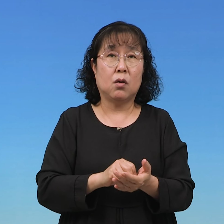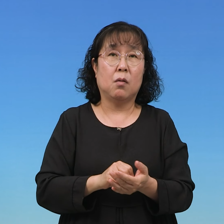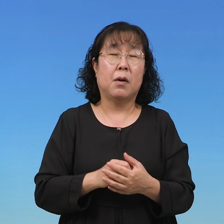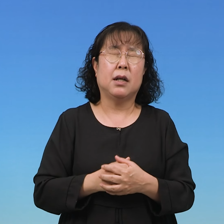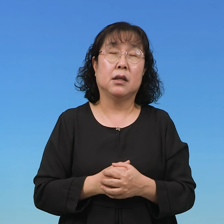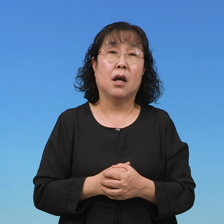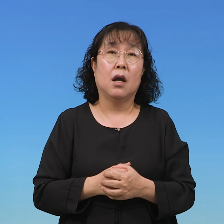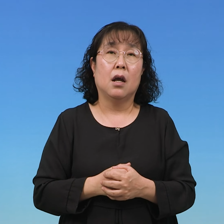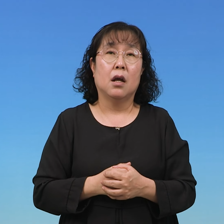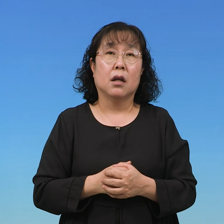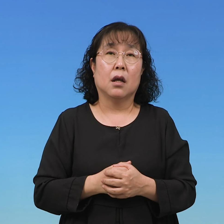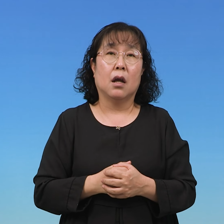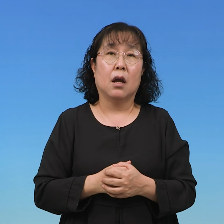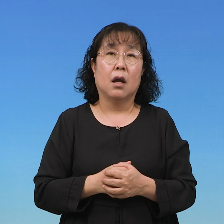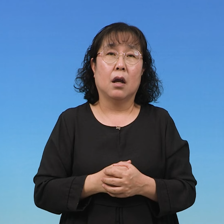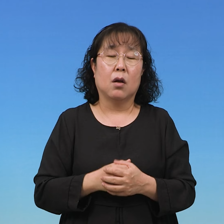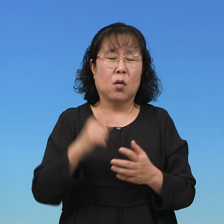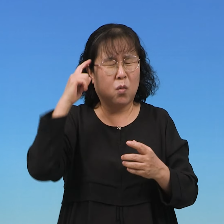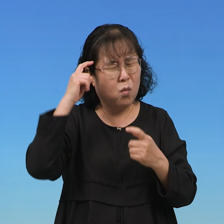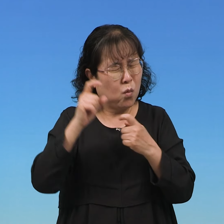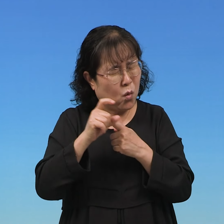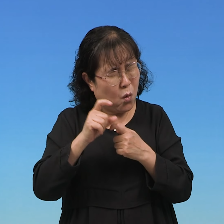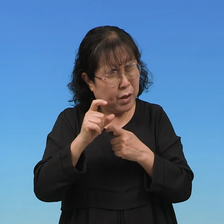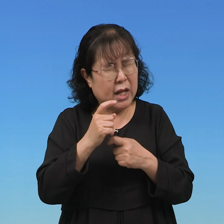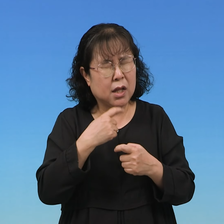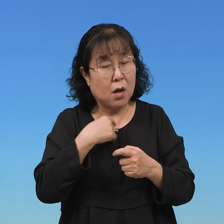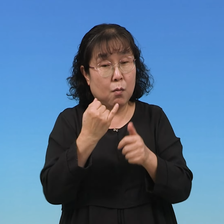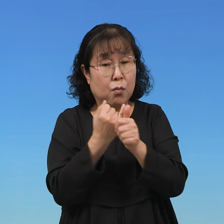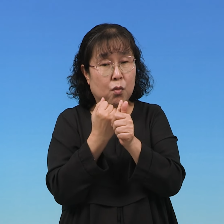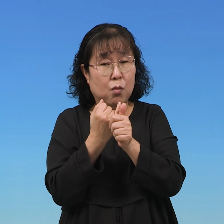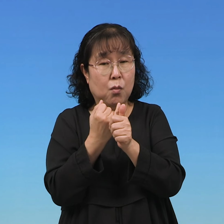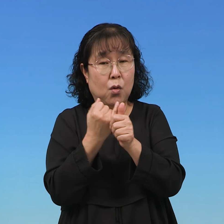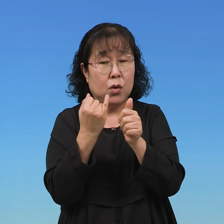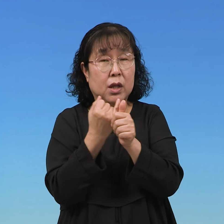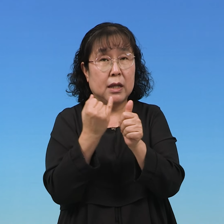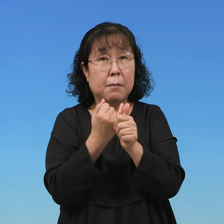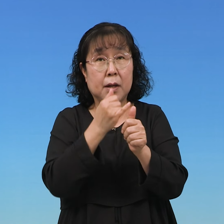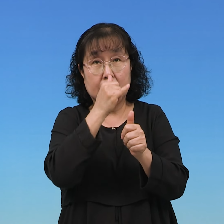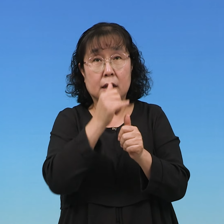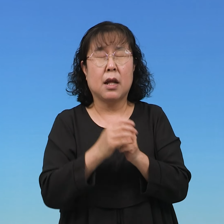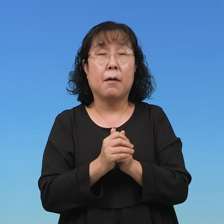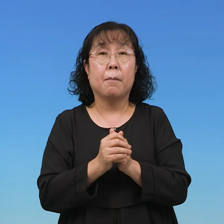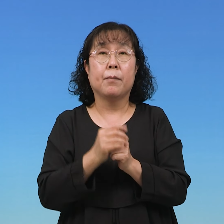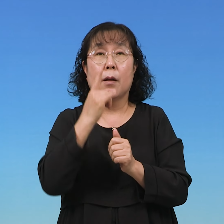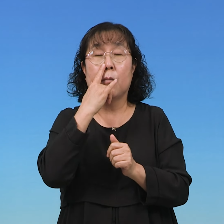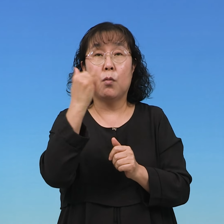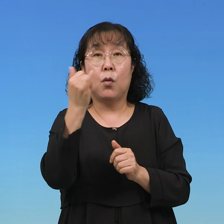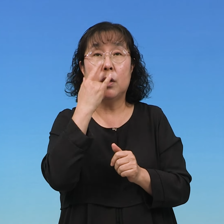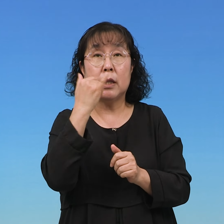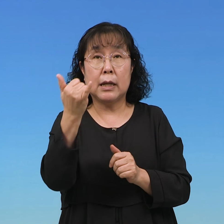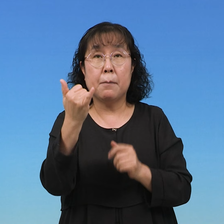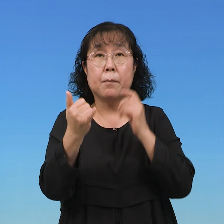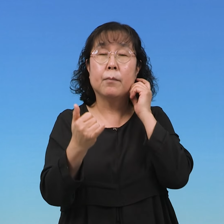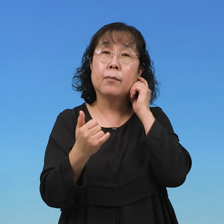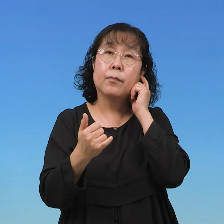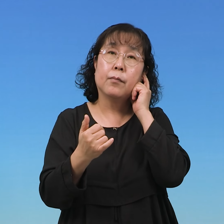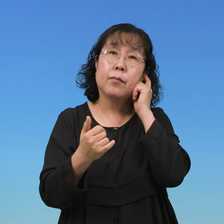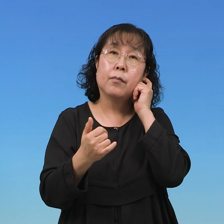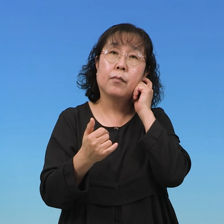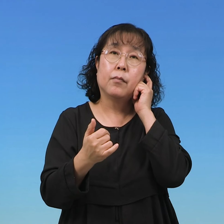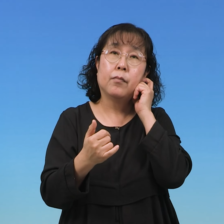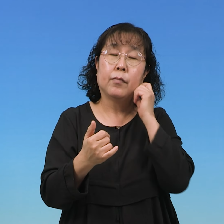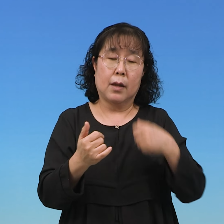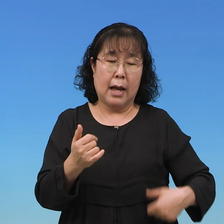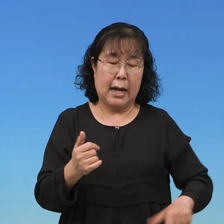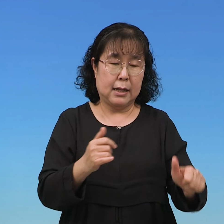오래 고심하고 기도하는 부모님이 있는데요, 최근에 이 끊어지지 않는 이 아들의 어떤 문제, 제가 공개할